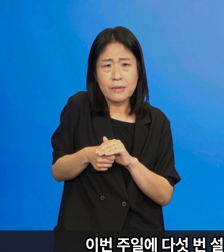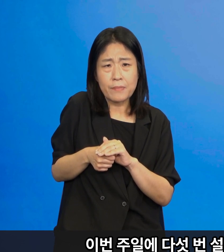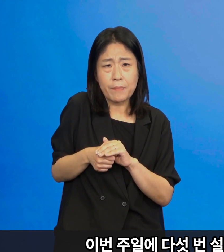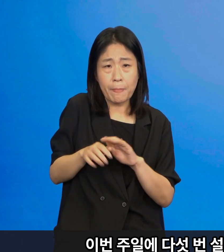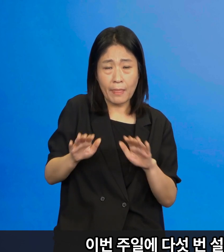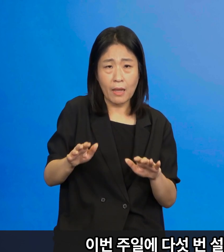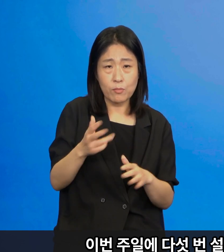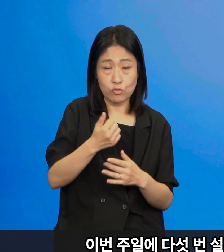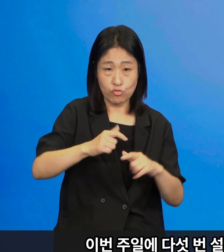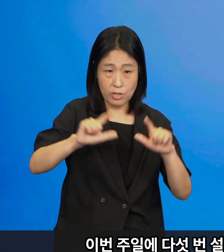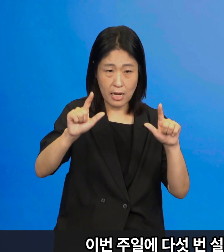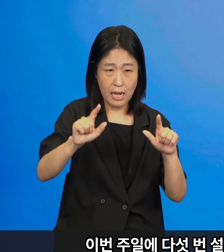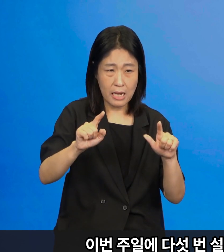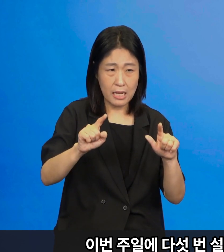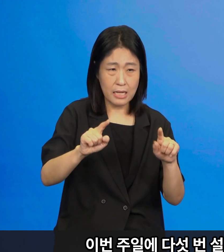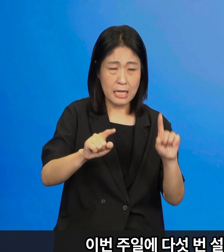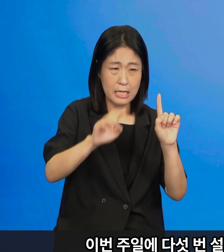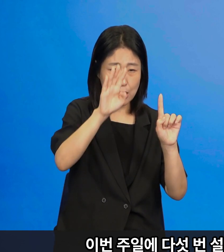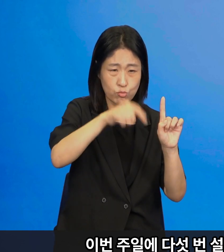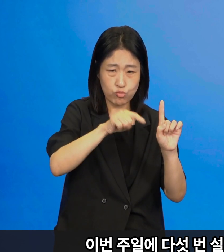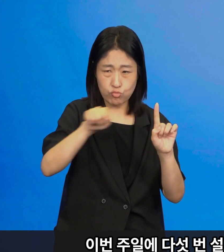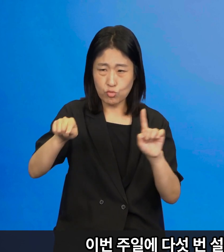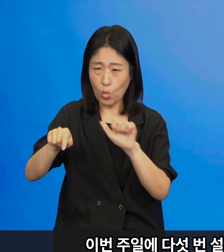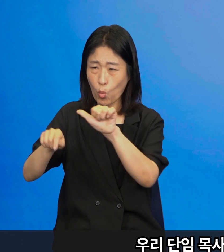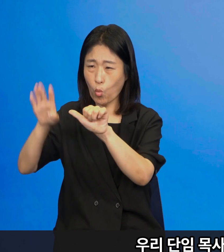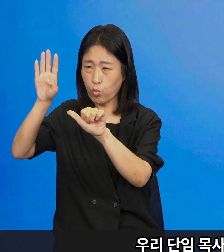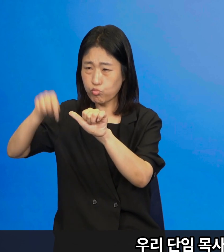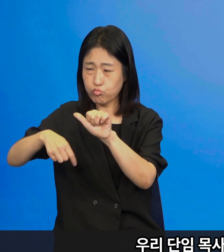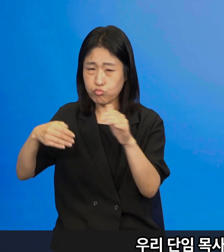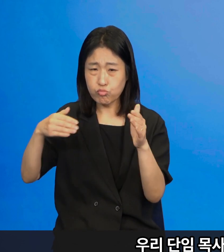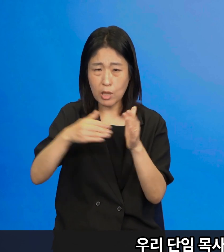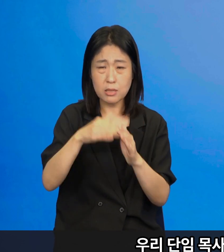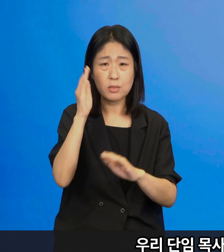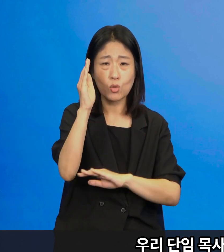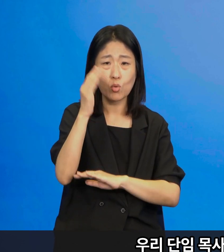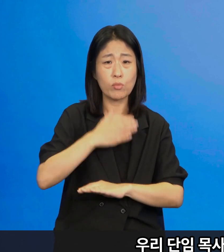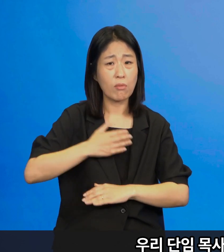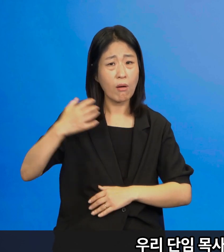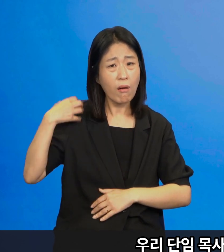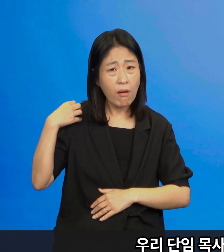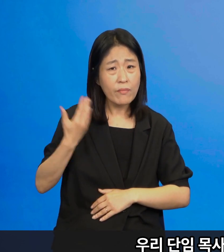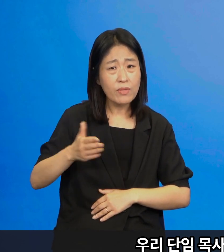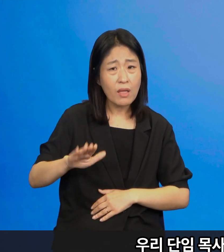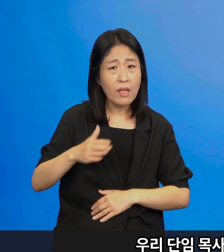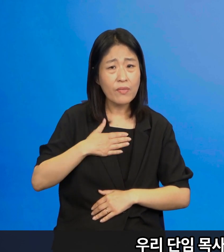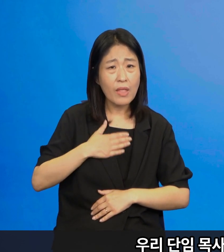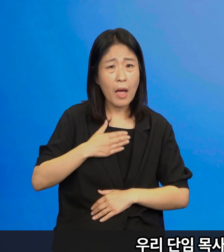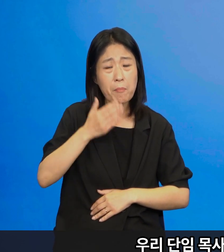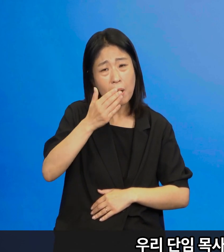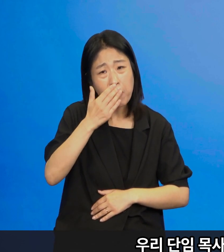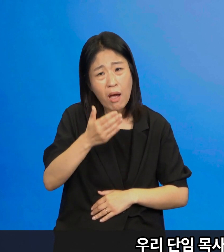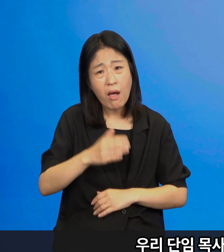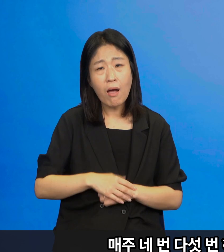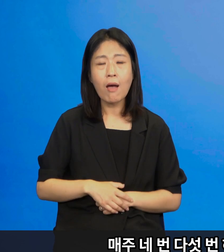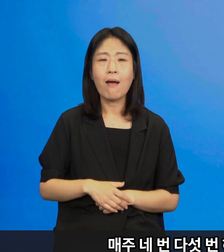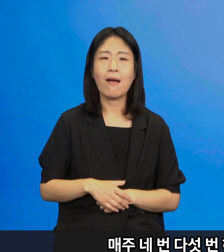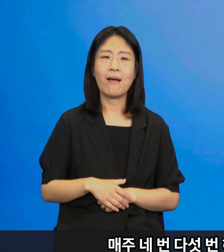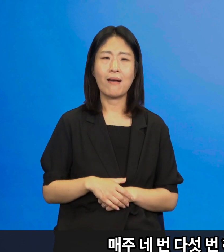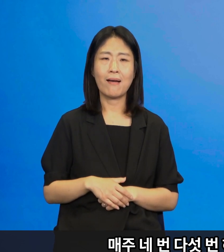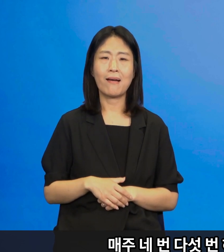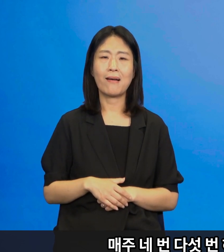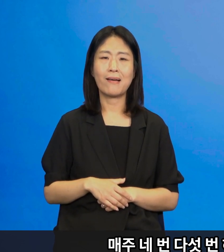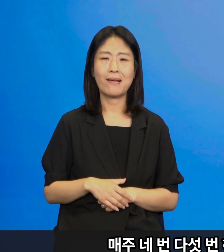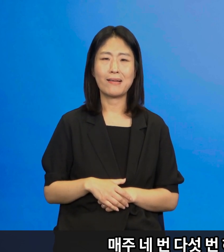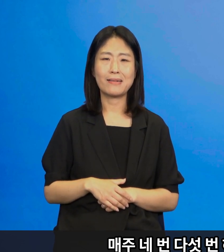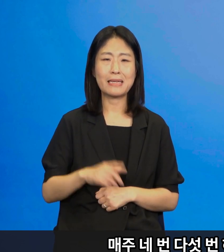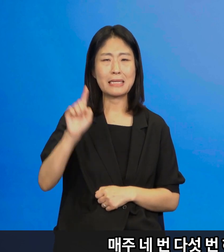주일에 5번 설교해야 되는데 할 수 있을까? 예, 우리 담임 목사님 대단하신 겁니다. 매주 4번,